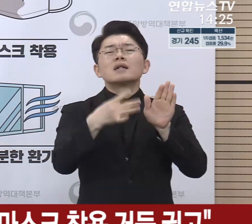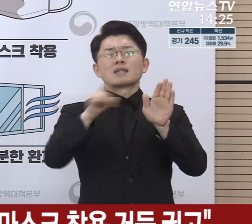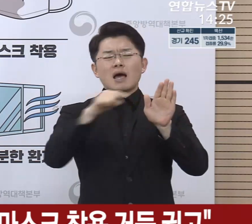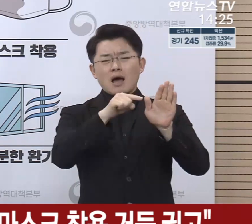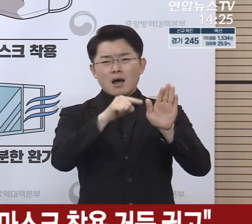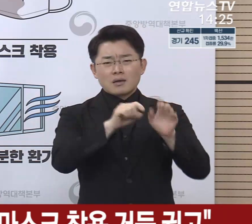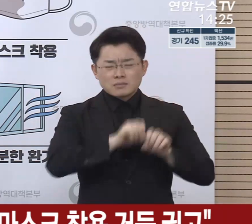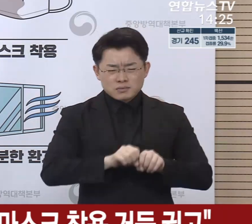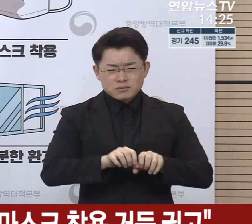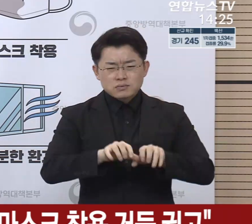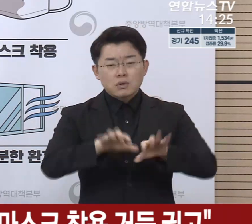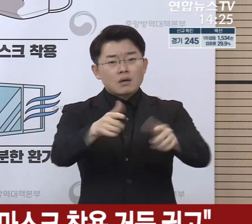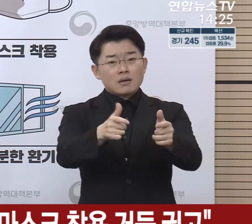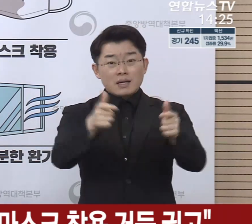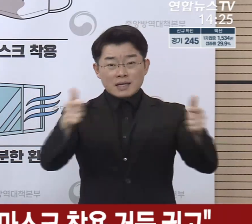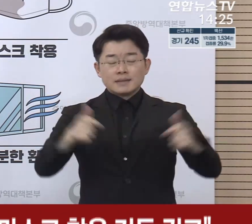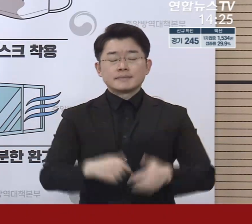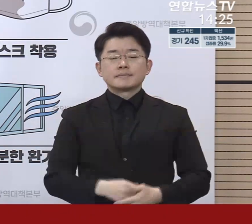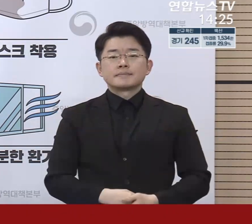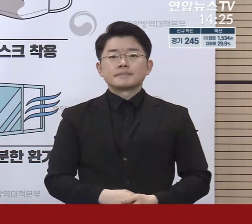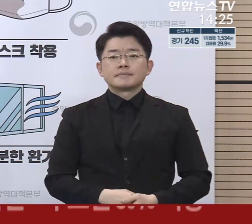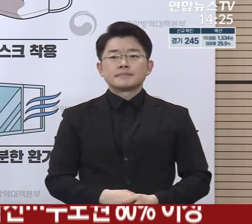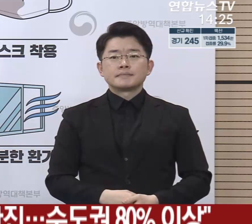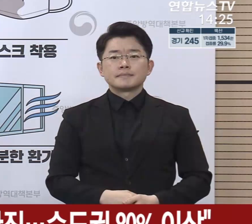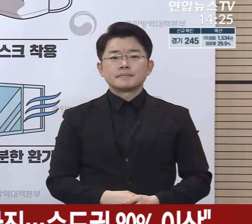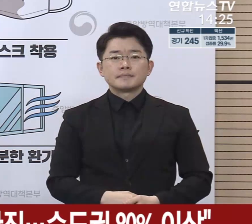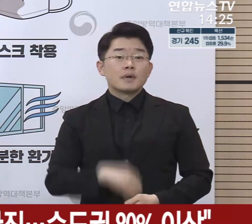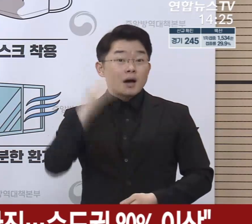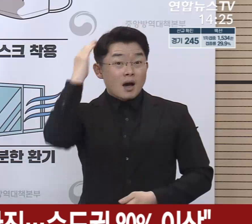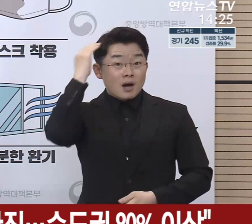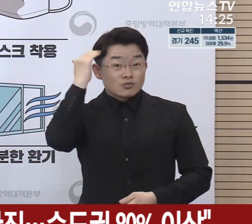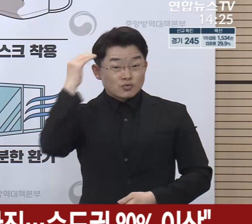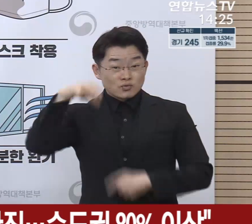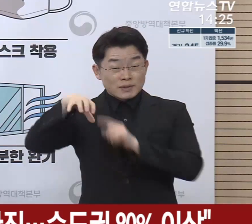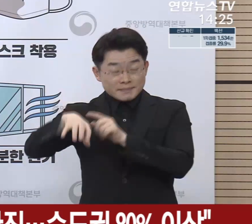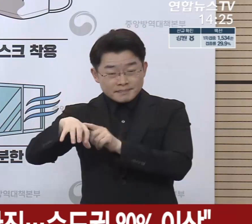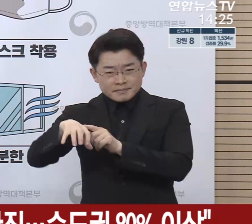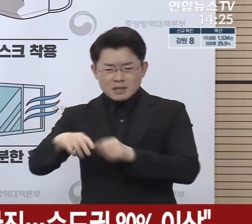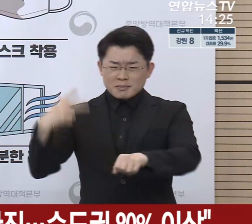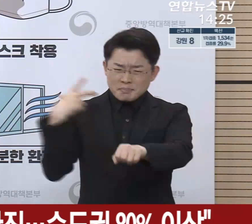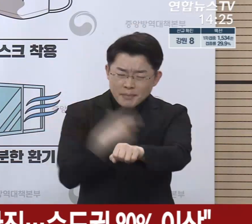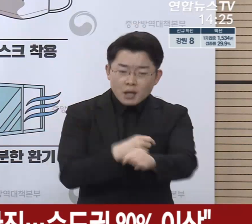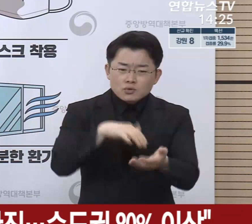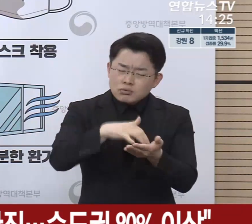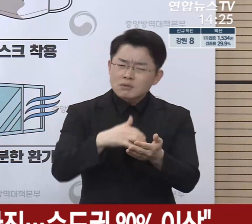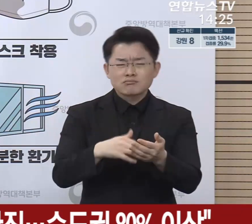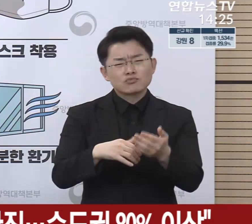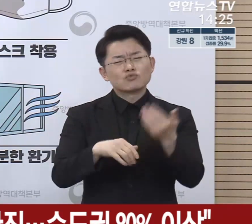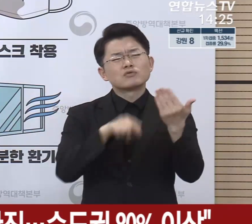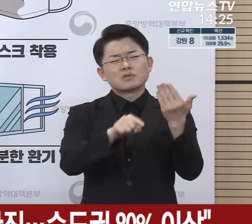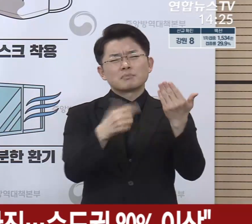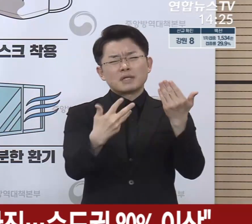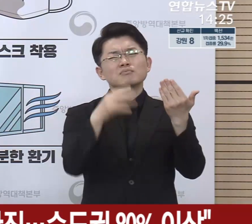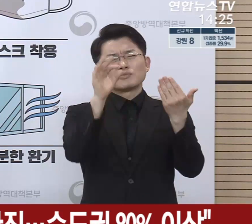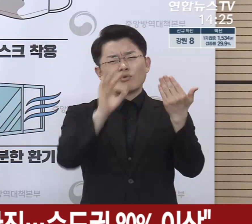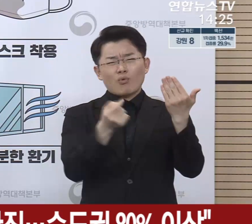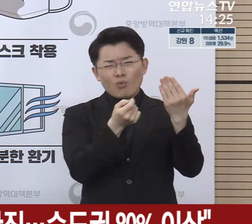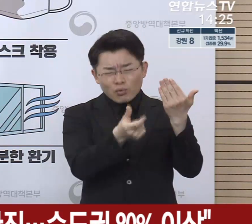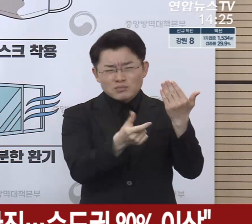바이러스도 확인되고 있는 상황입니다. 우리나라는 아직까지 접종 완료율이 9.8%로